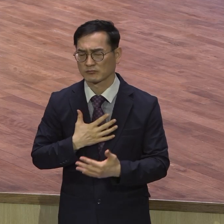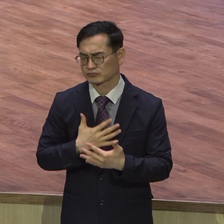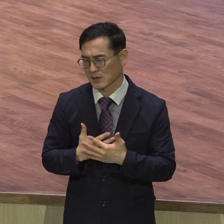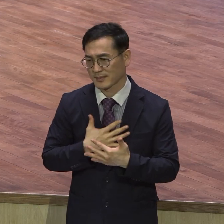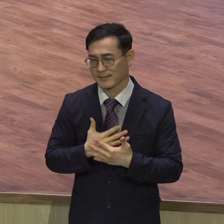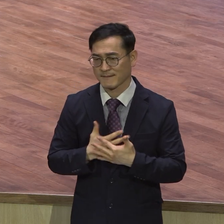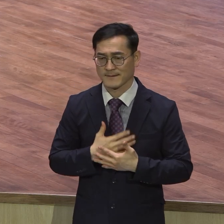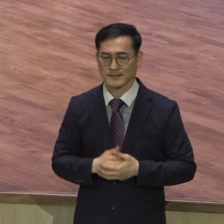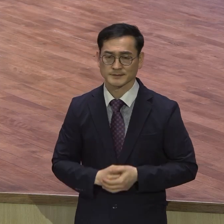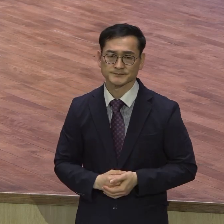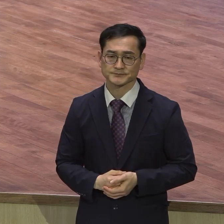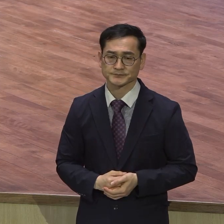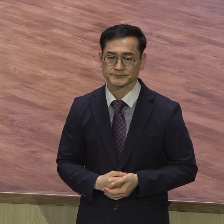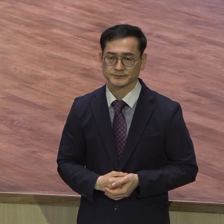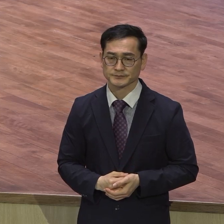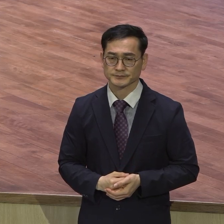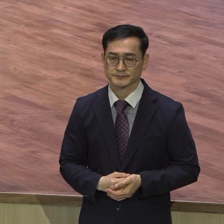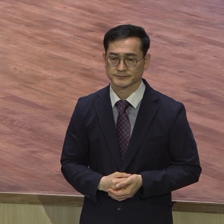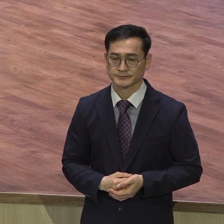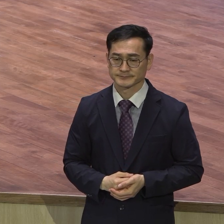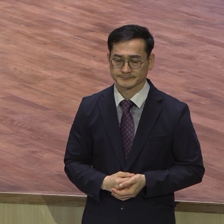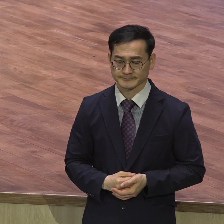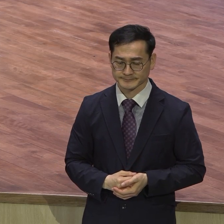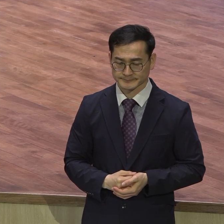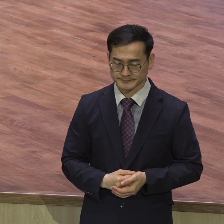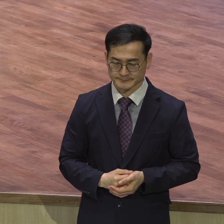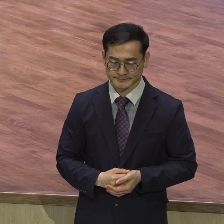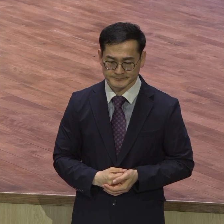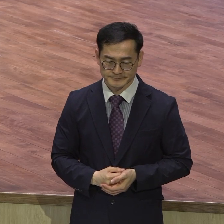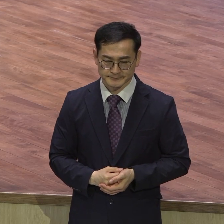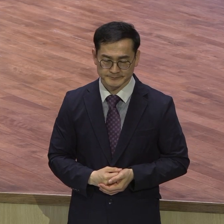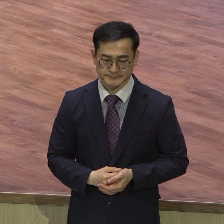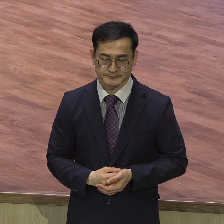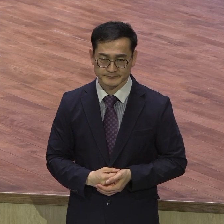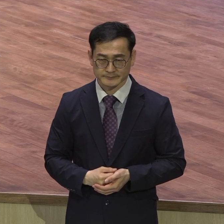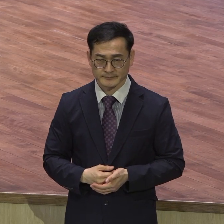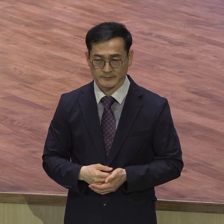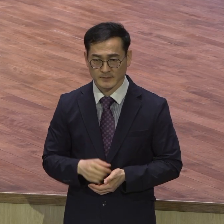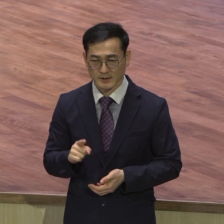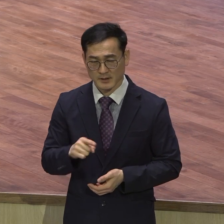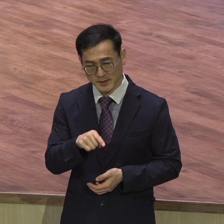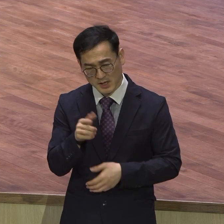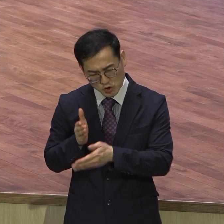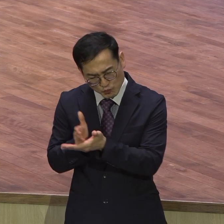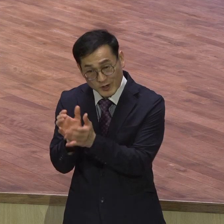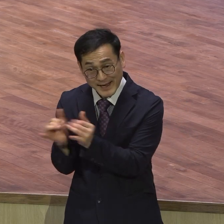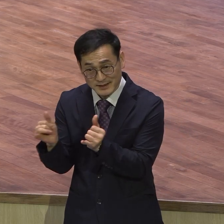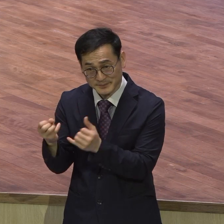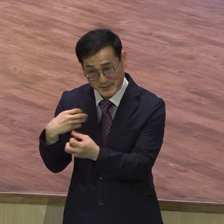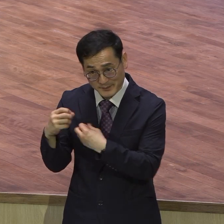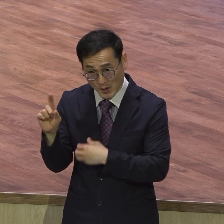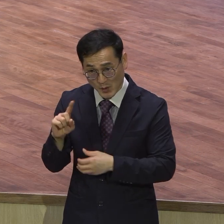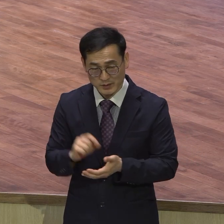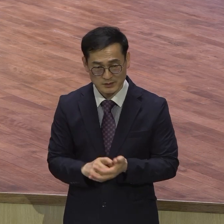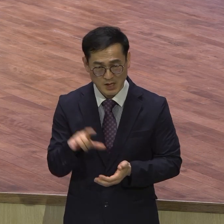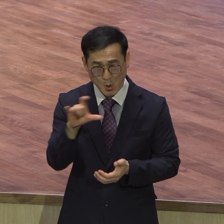세계가 지금 코로나 때문에 몸살을 하고 있는데 많은 학자들이 이제는 코로나